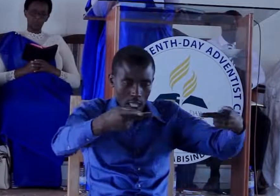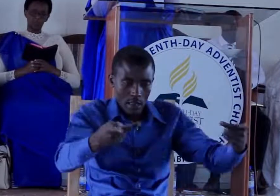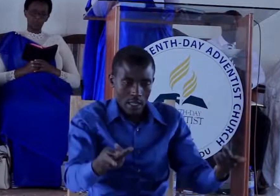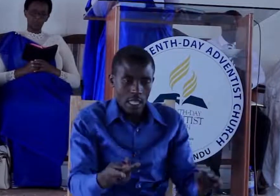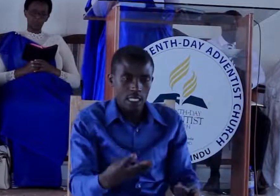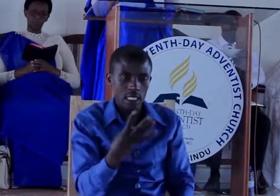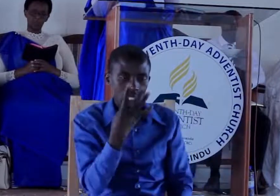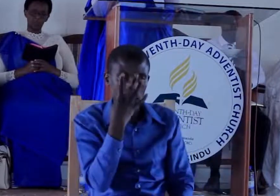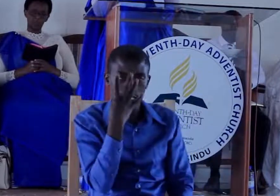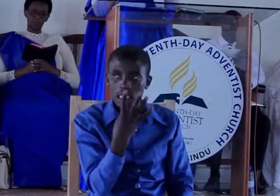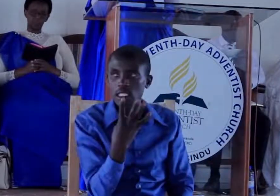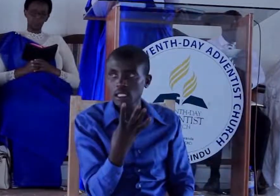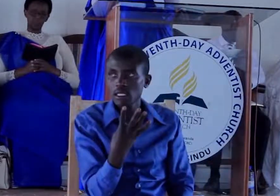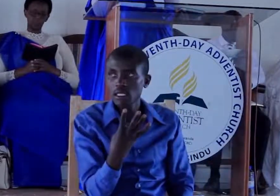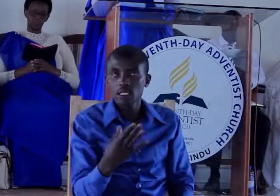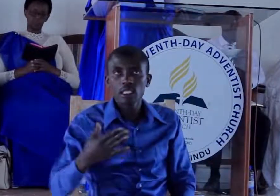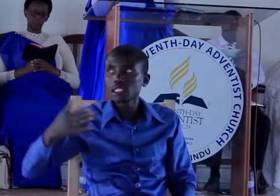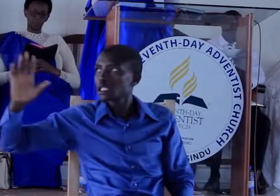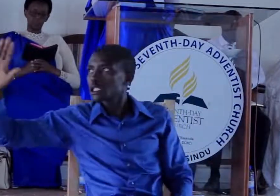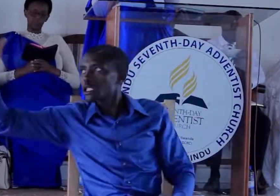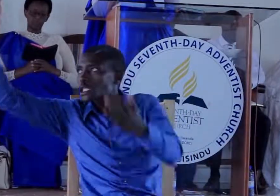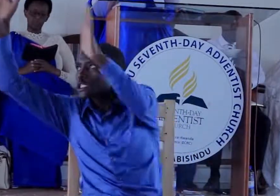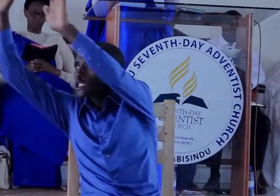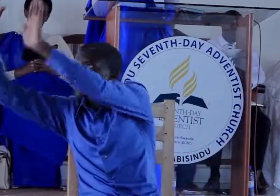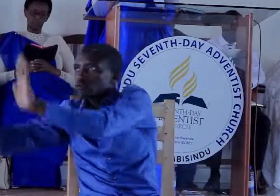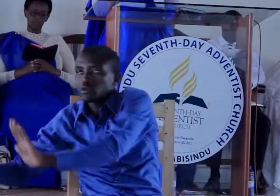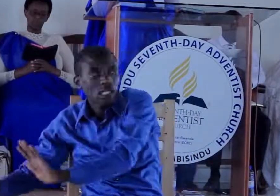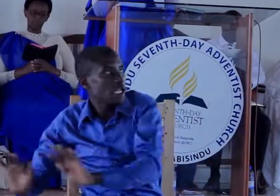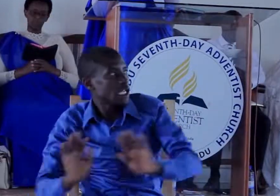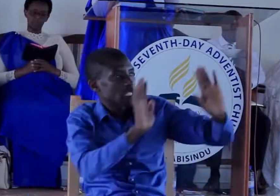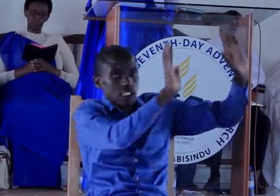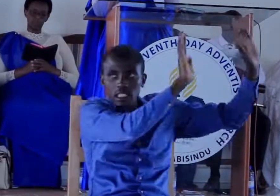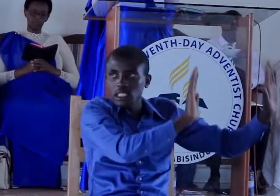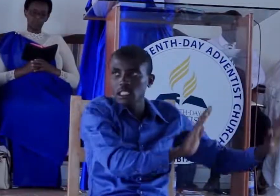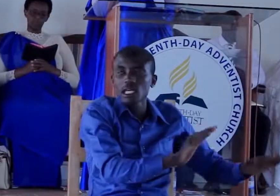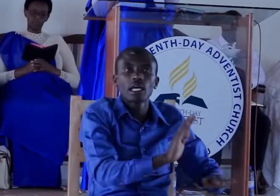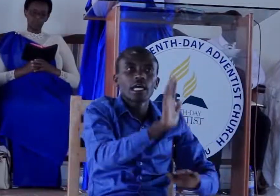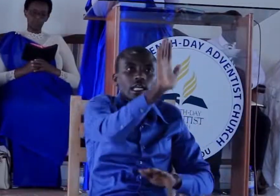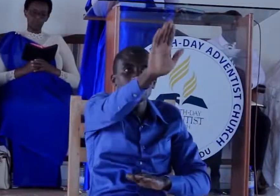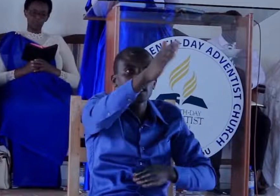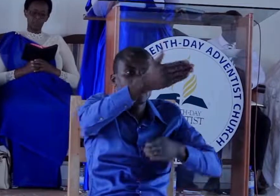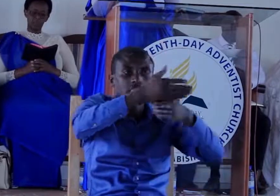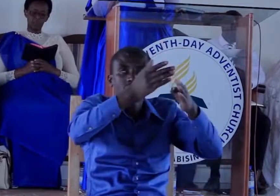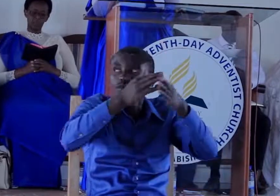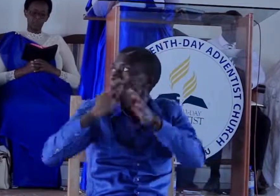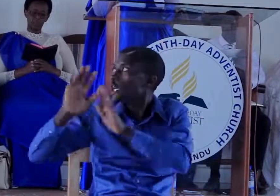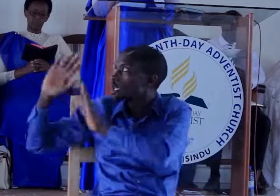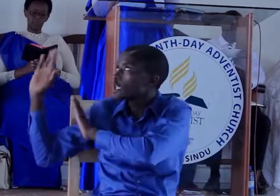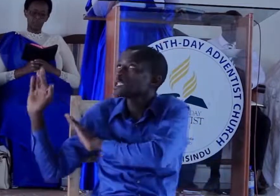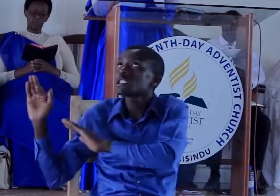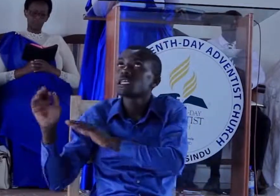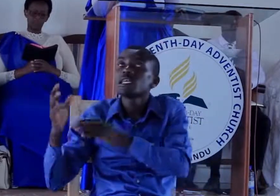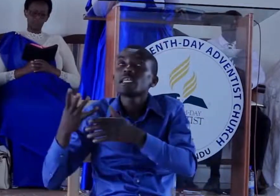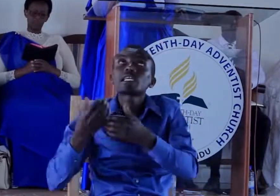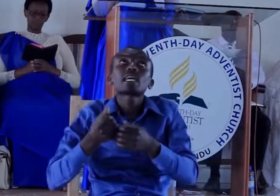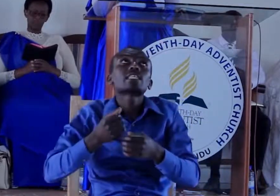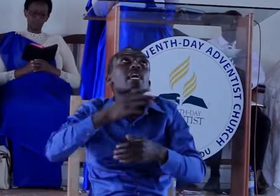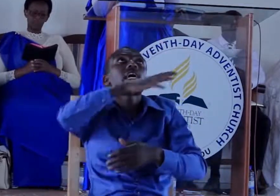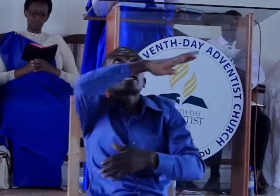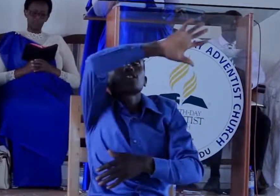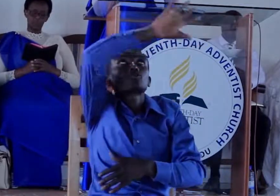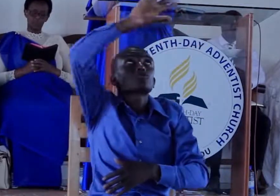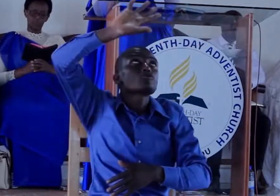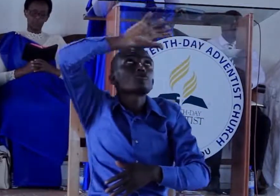Ego ta fari yano eko no bu niki niki kabine kajeri kuseye kuseye